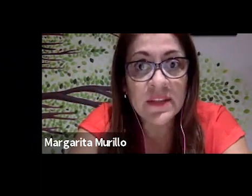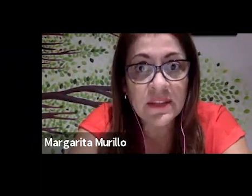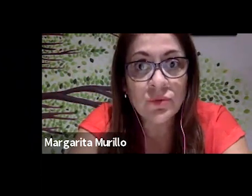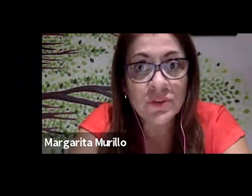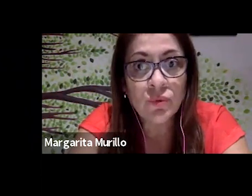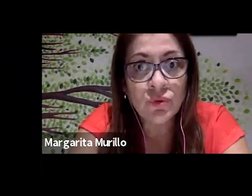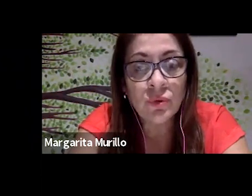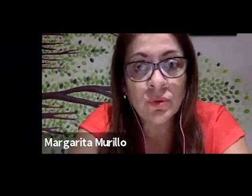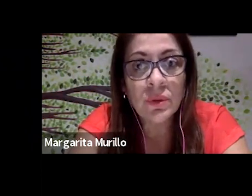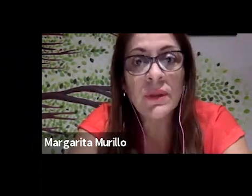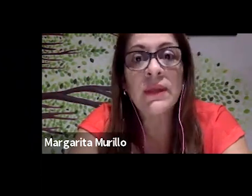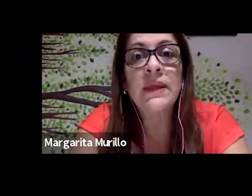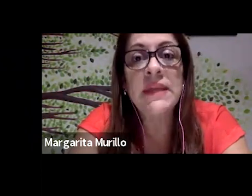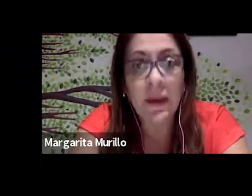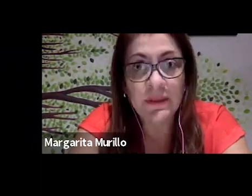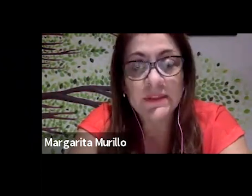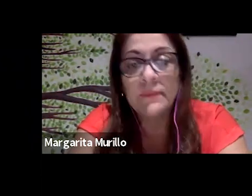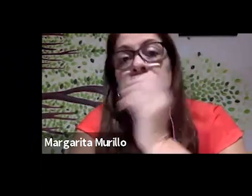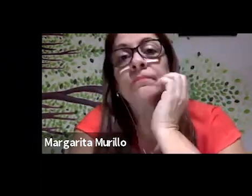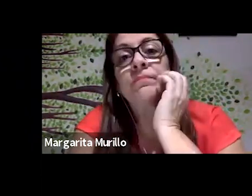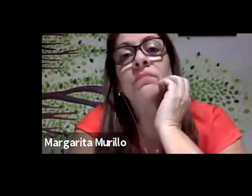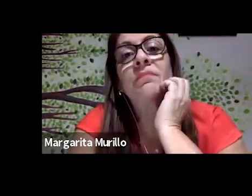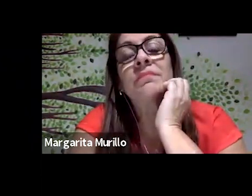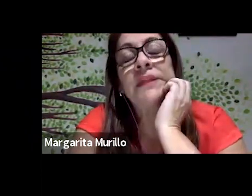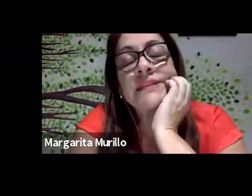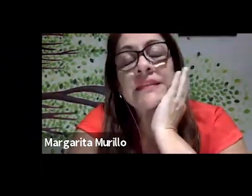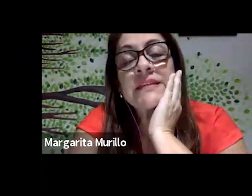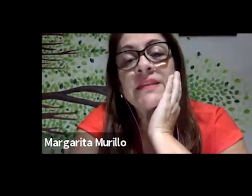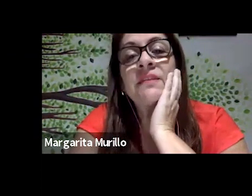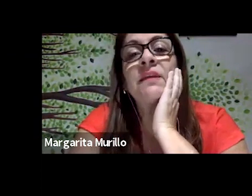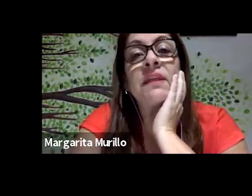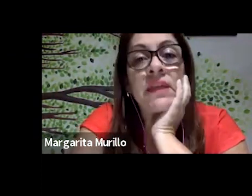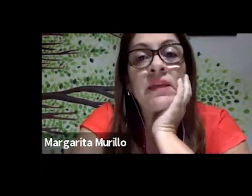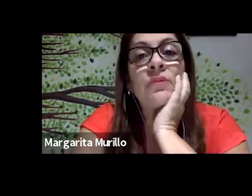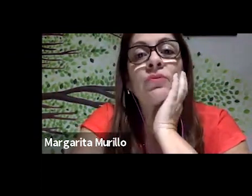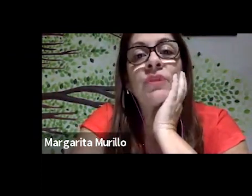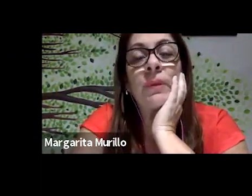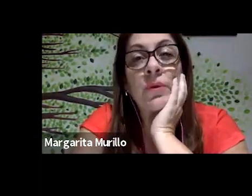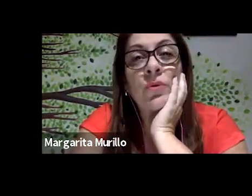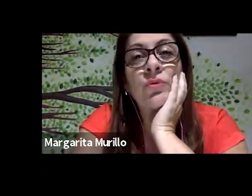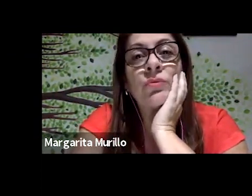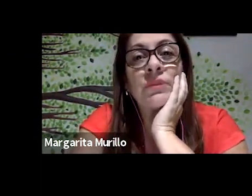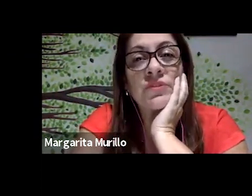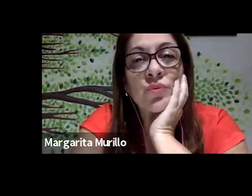lavo los dientes quédate un segundo y háblate tenés que decirte te quiero te valoro te